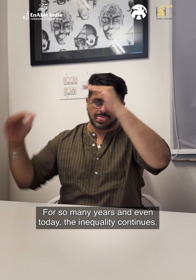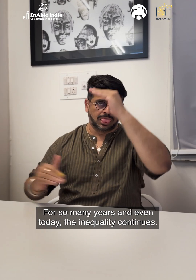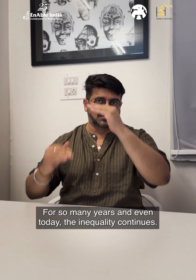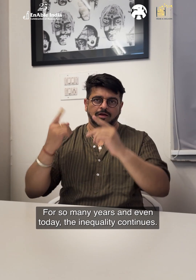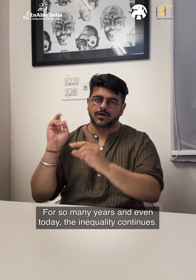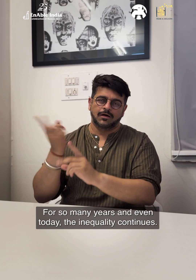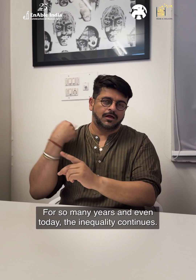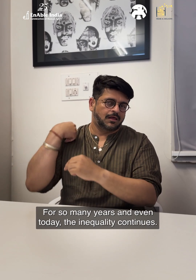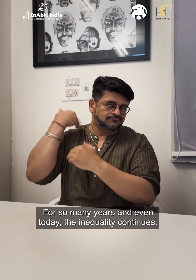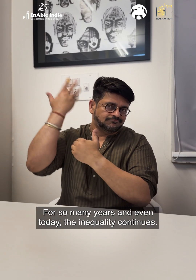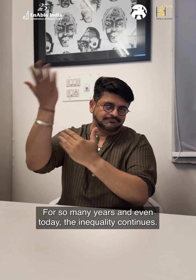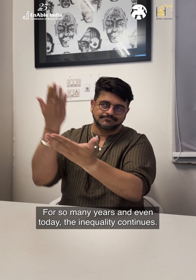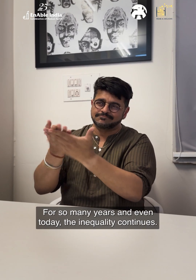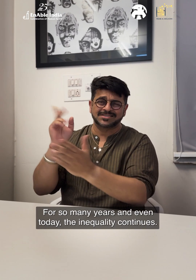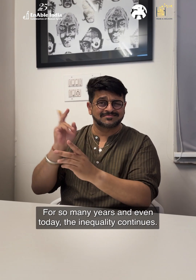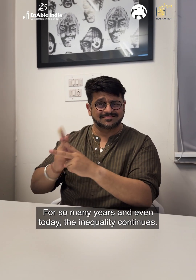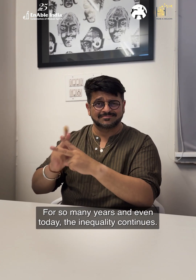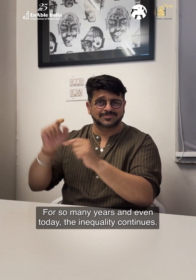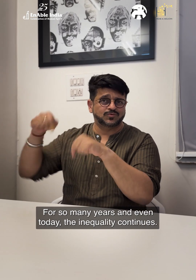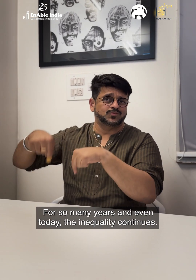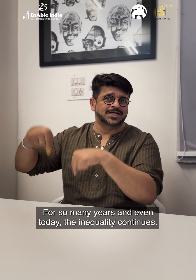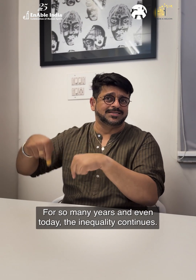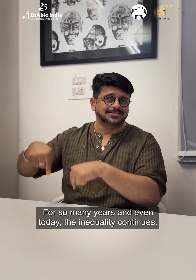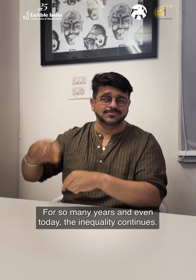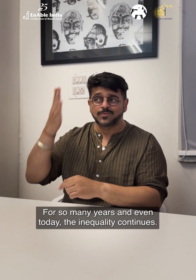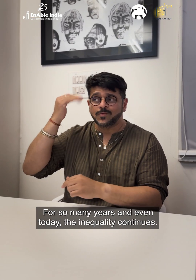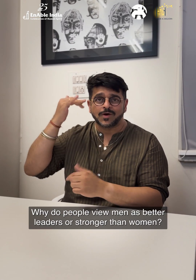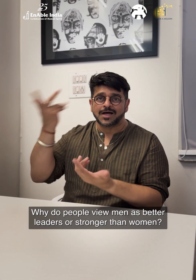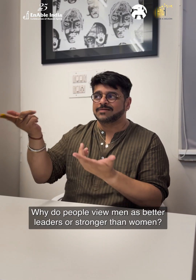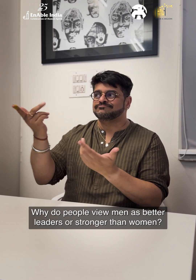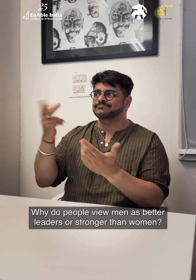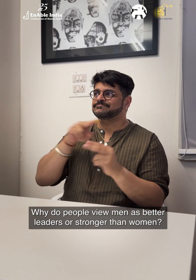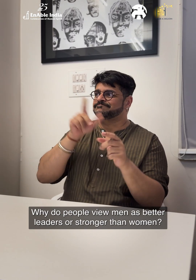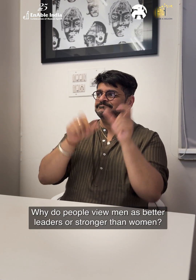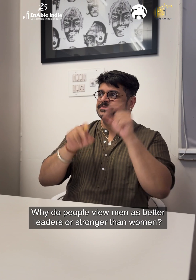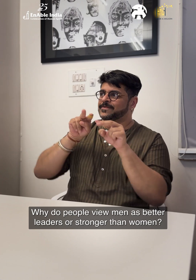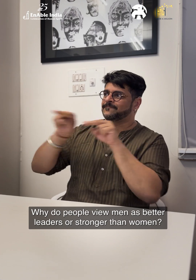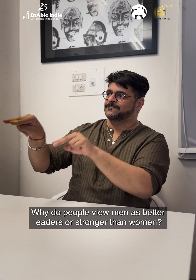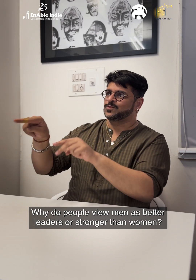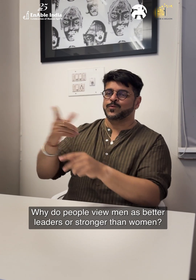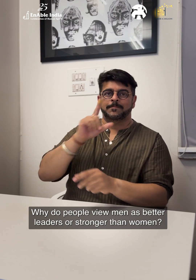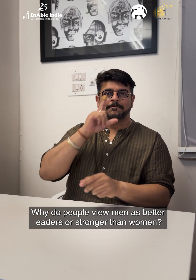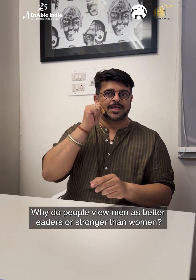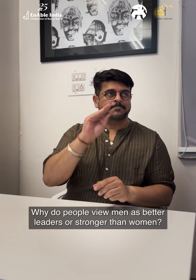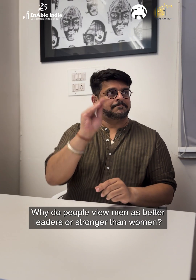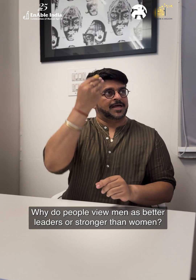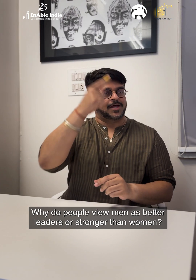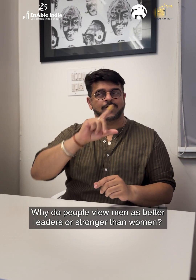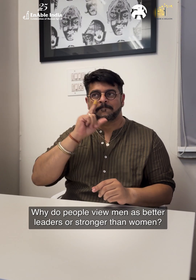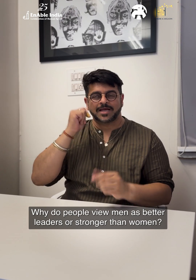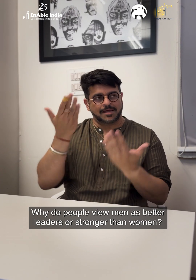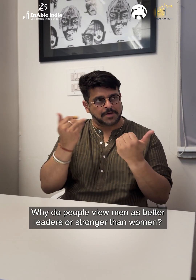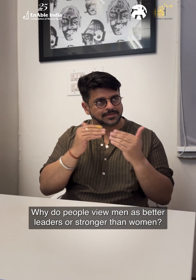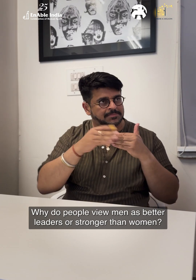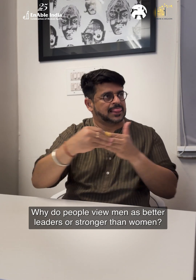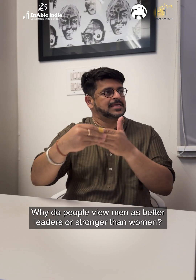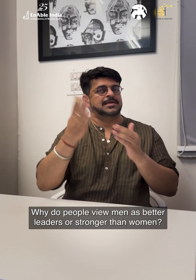सालों से और आज भी असमानता जारी है। लोग पुरुष को महिलाओं की तुलना में बेहतर नेता और मजबूत क्यों मानते